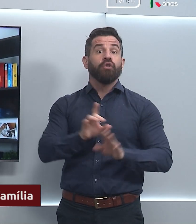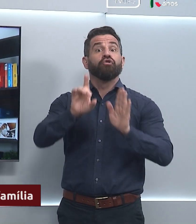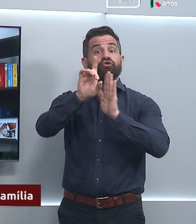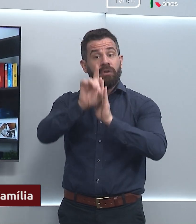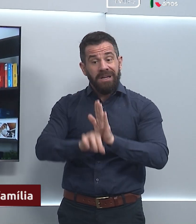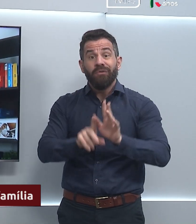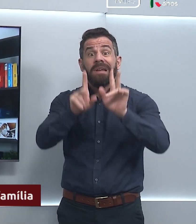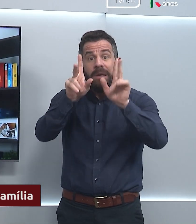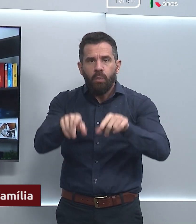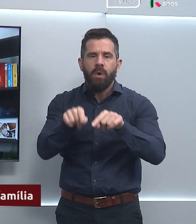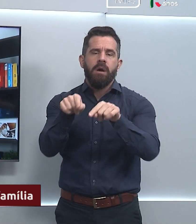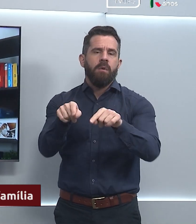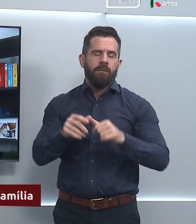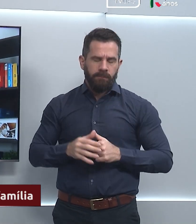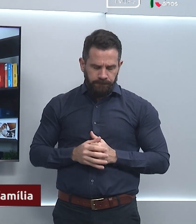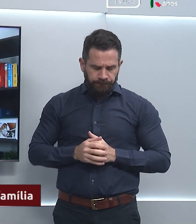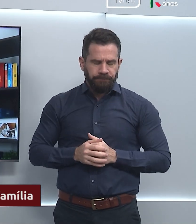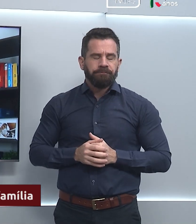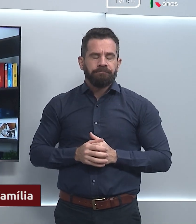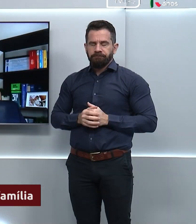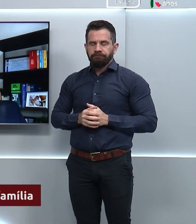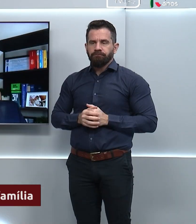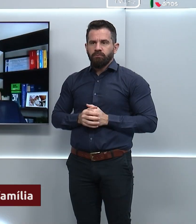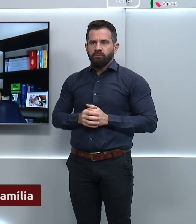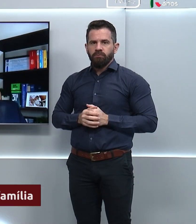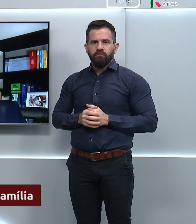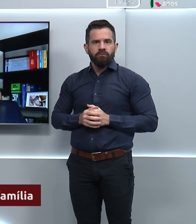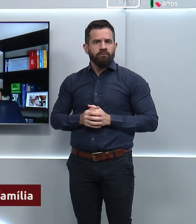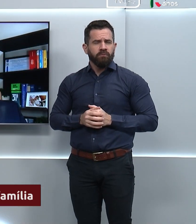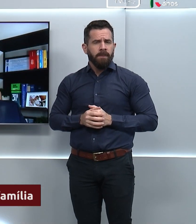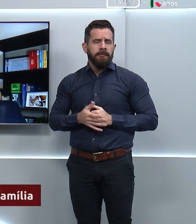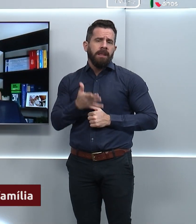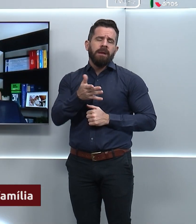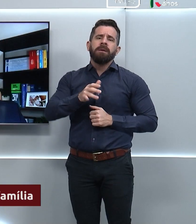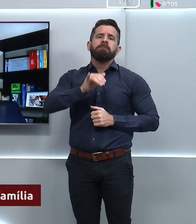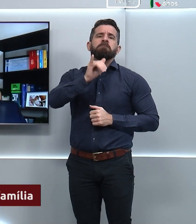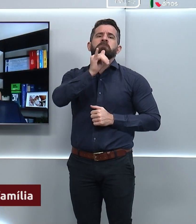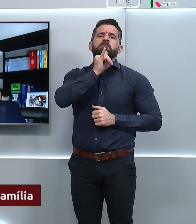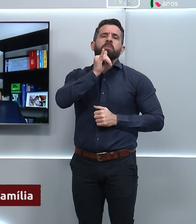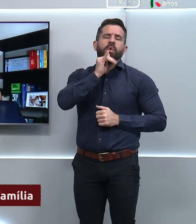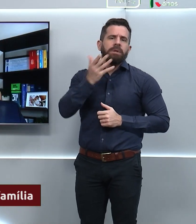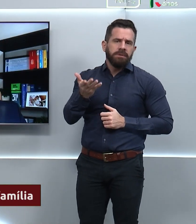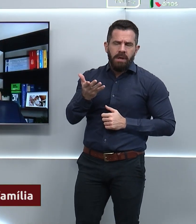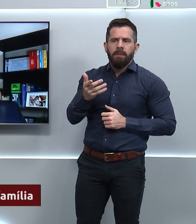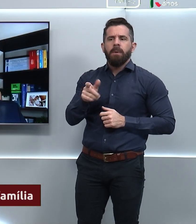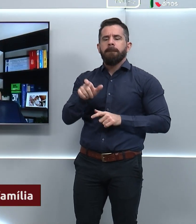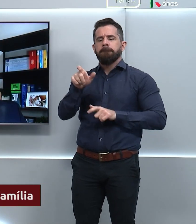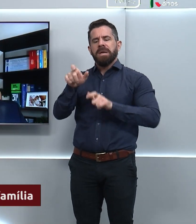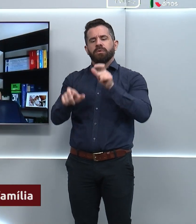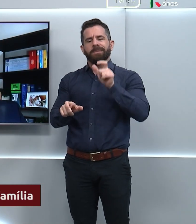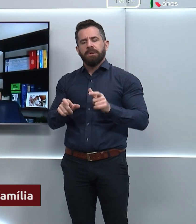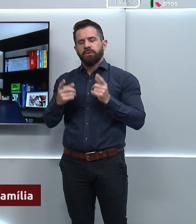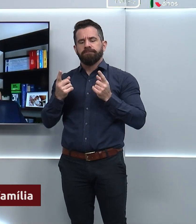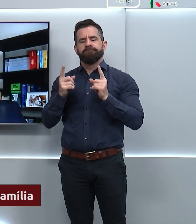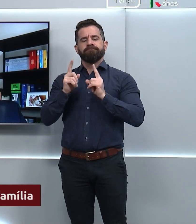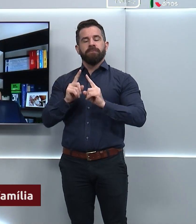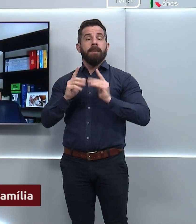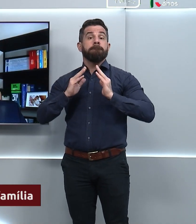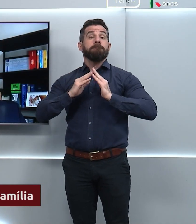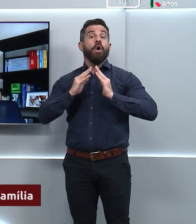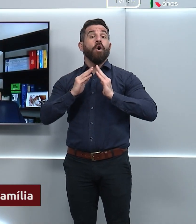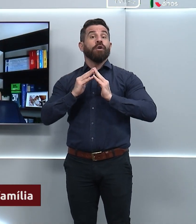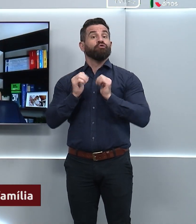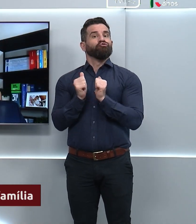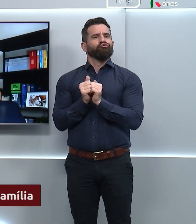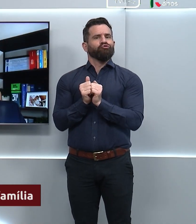essas famílias. Em relação a, por exemplo, pessoas que coabitam na mesma casa, moram sobre o mesmo teto, um